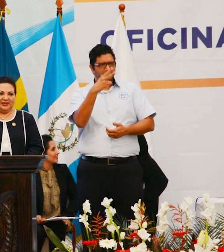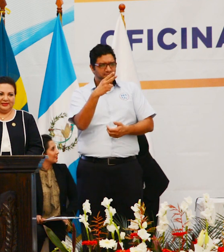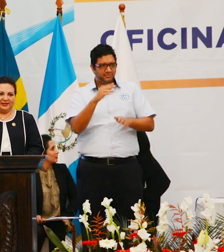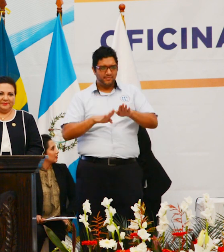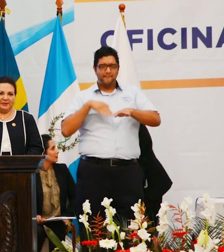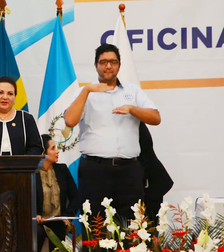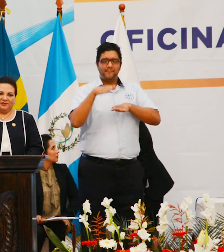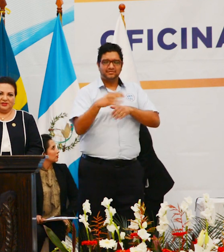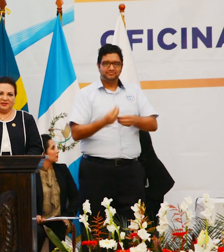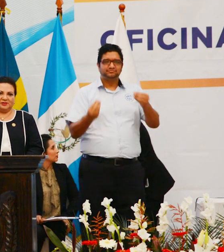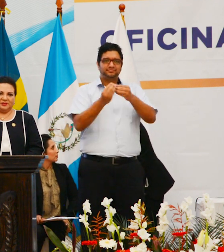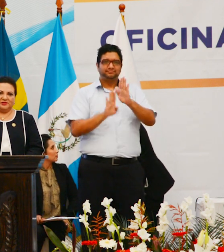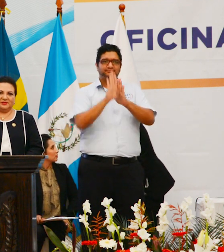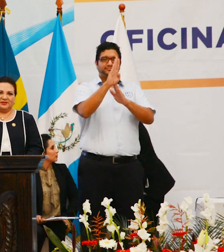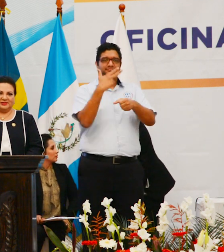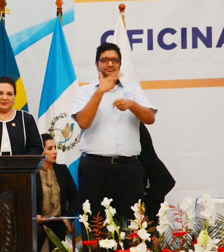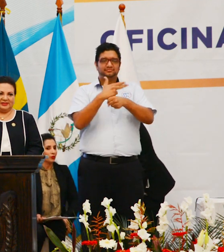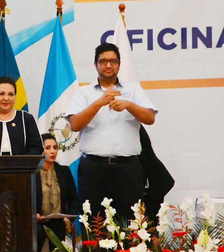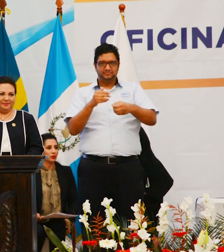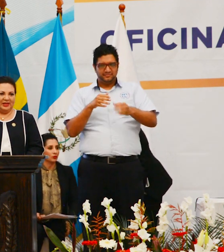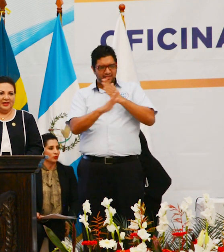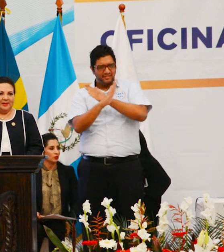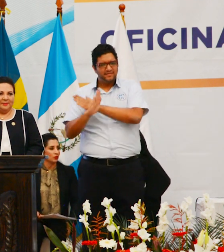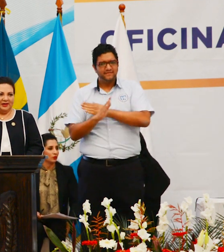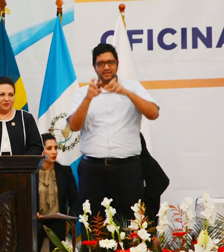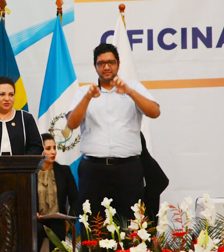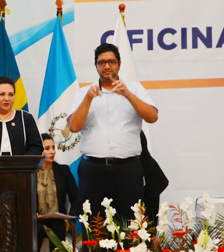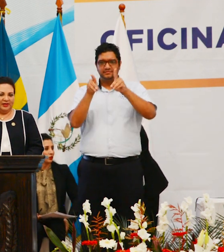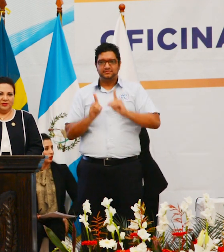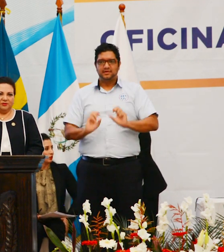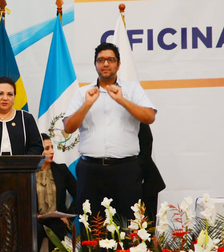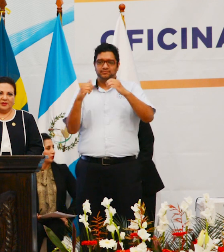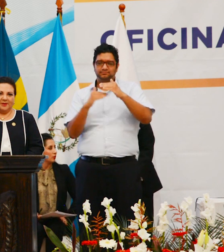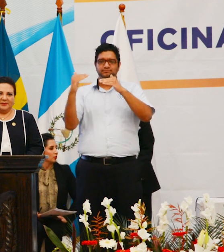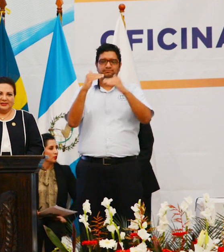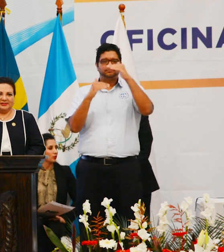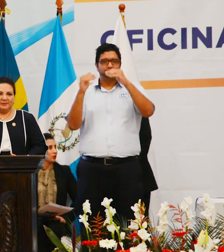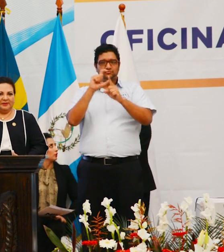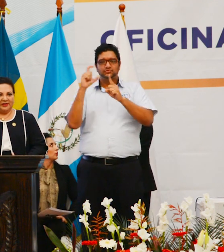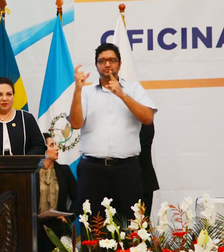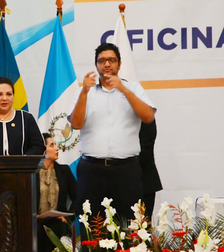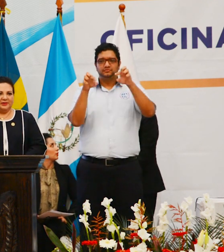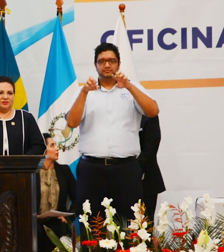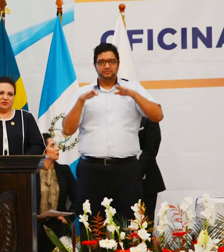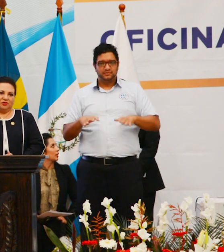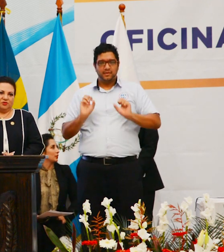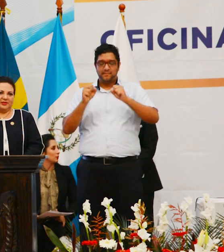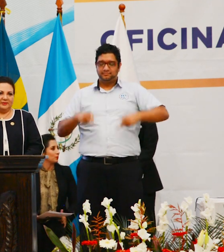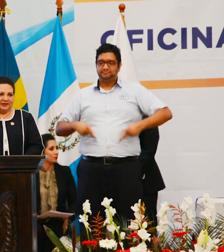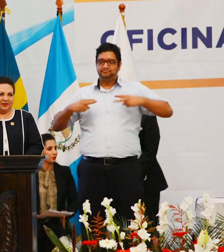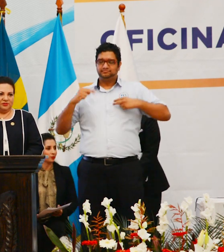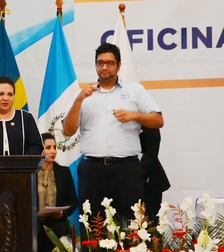paso adelante en beneficio de las personas con discapacidad, para construir una cultura de paz y vivir como hermanos